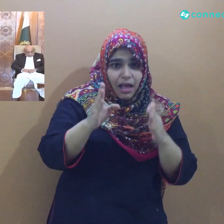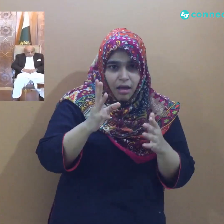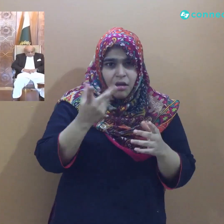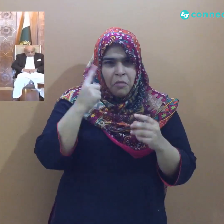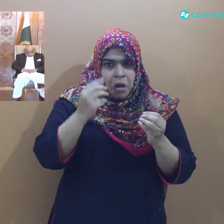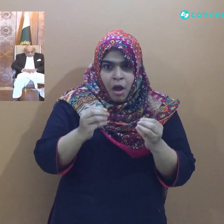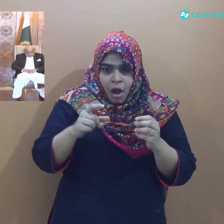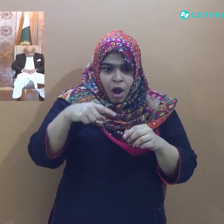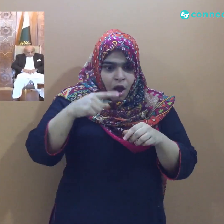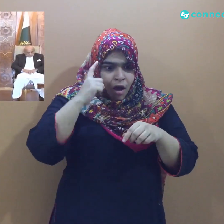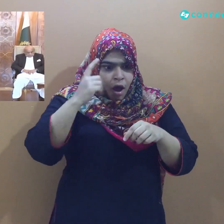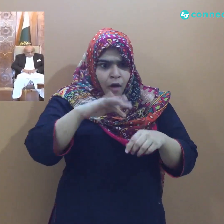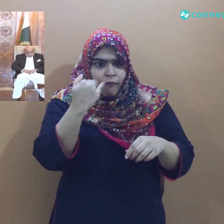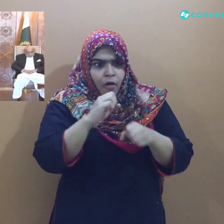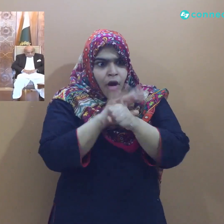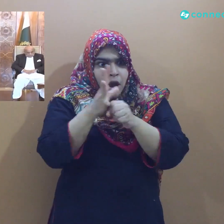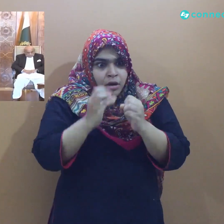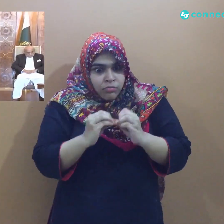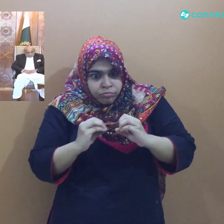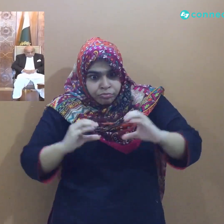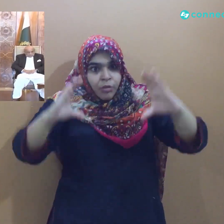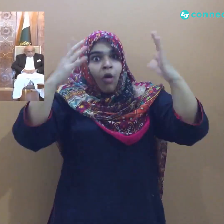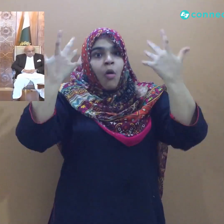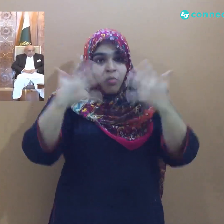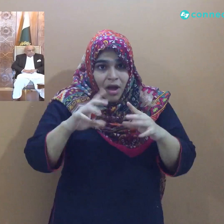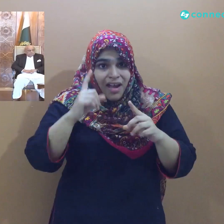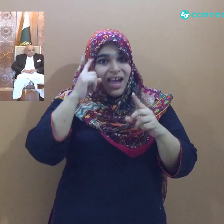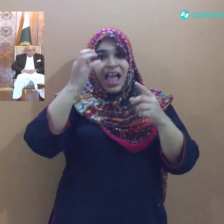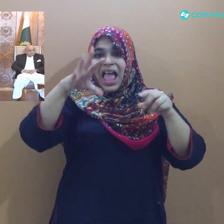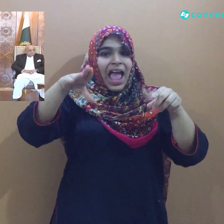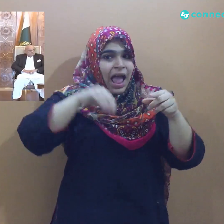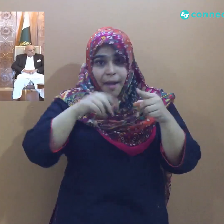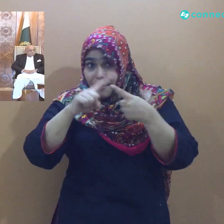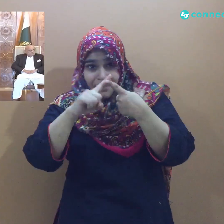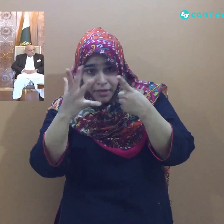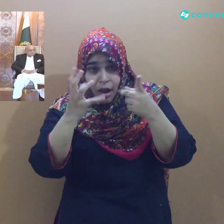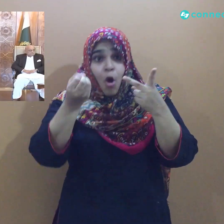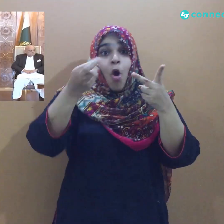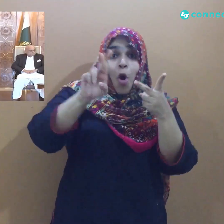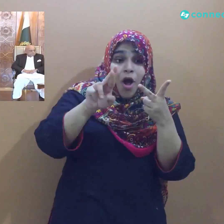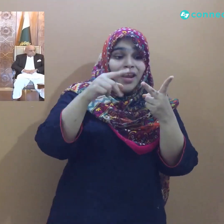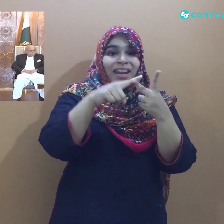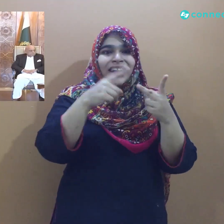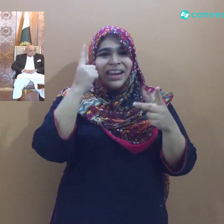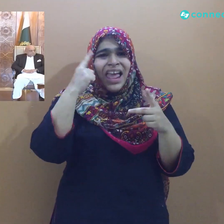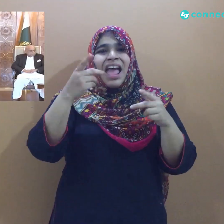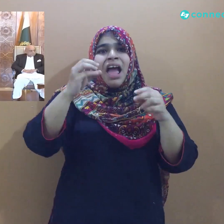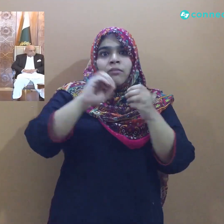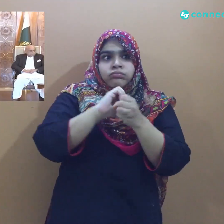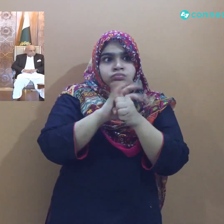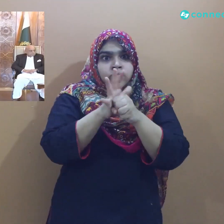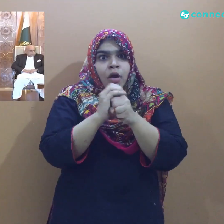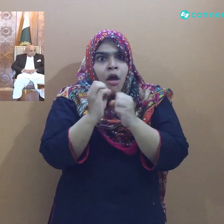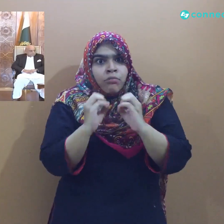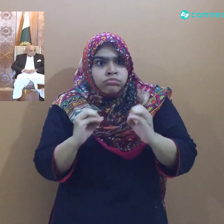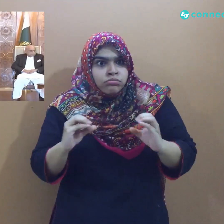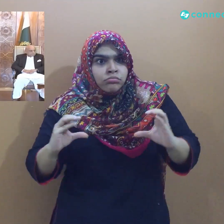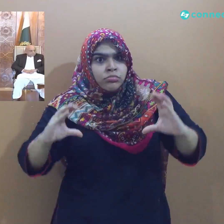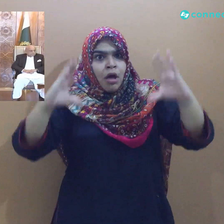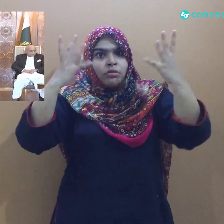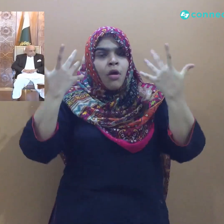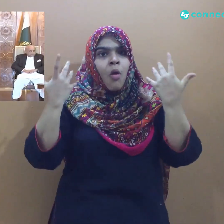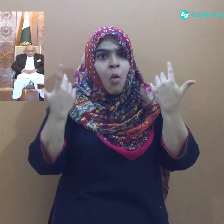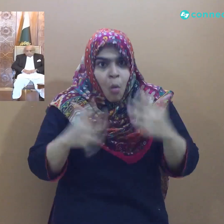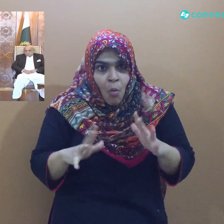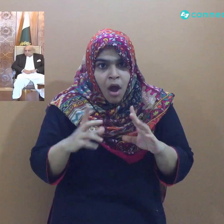حد تک بڑھ گئی ہے، دونوں صورتوں میں، کہ یا تو ان پر عمل نہیں ہو رہا، یا جن مساجد میں عمل نہیں ہو رہا، یا ان احتیاطی